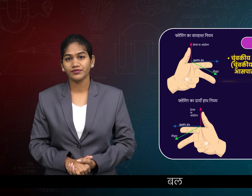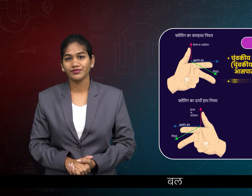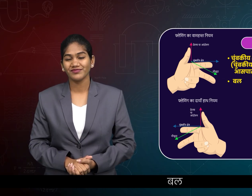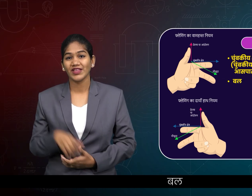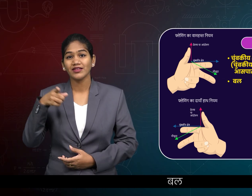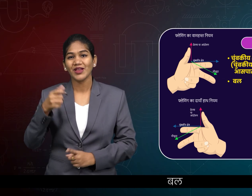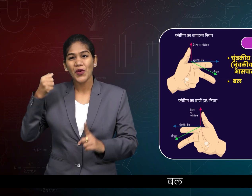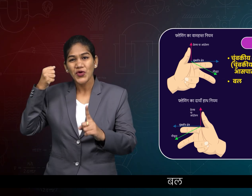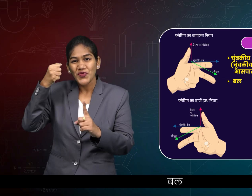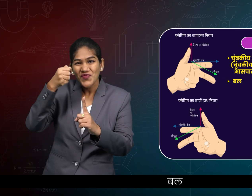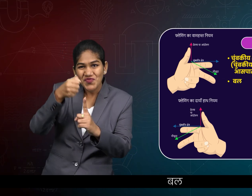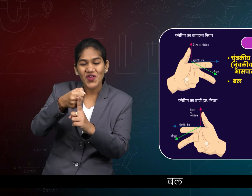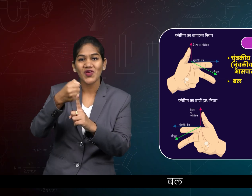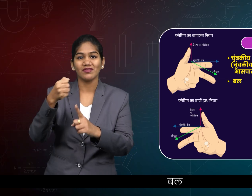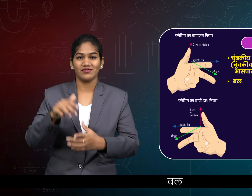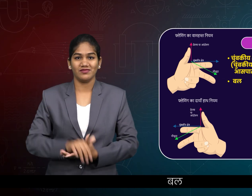बल,